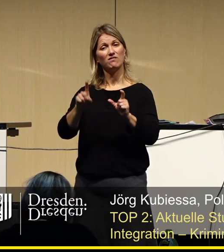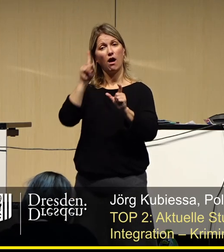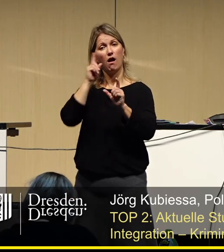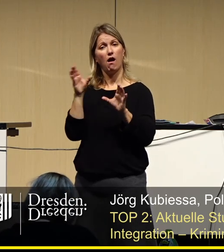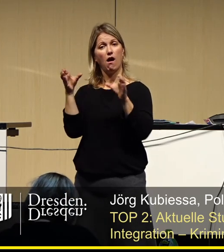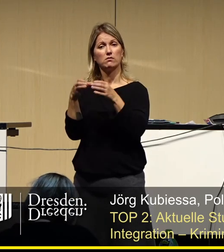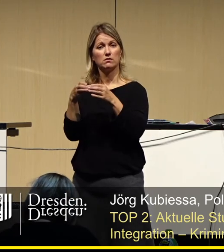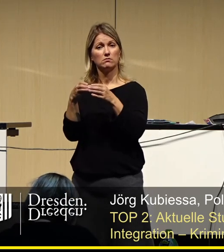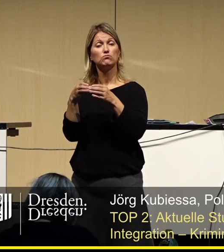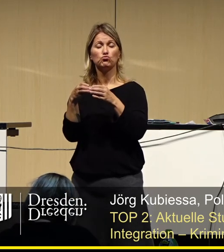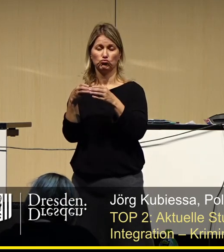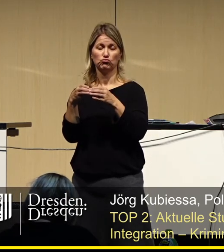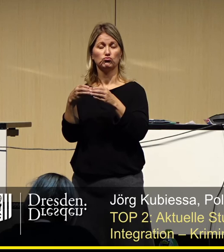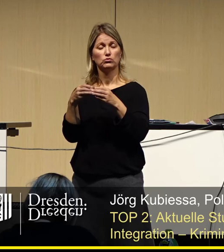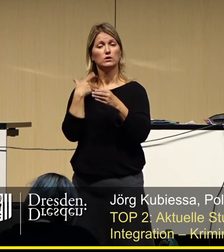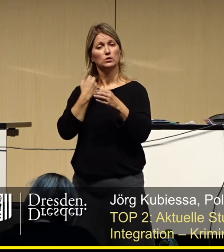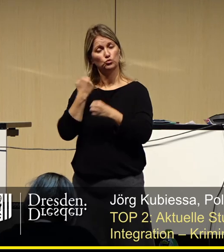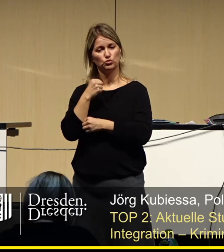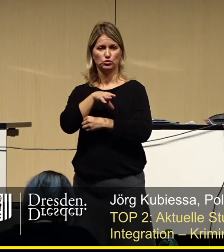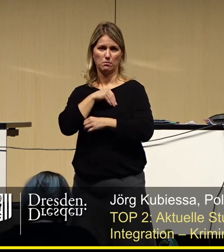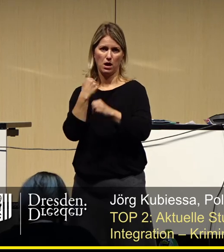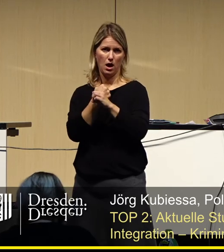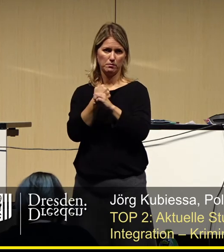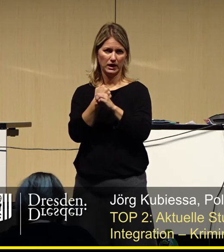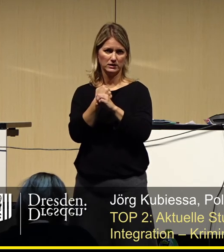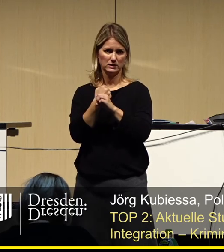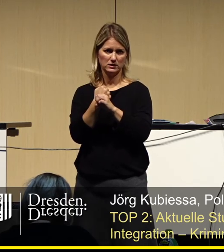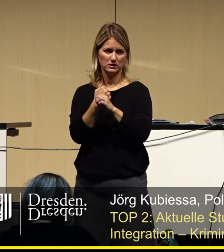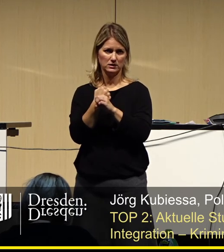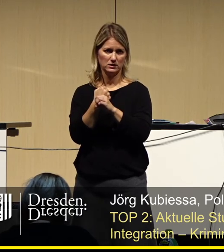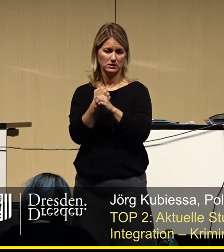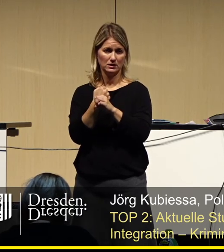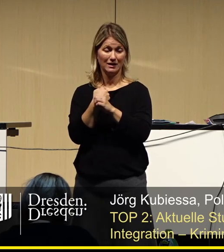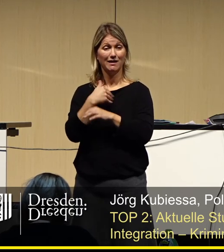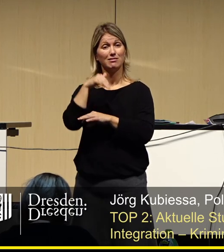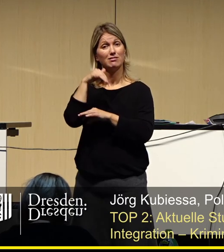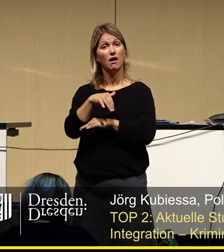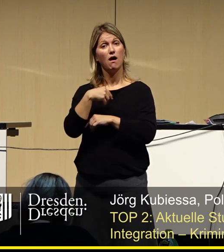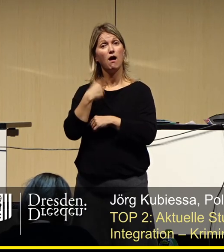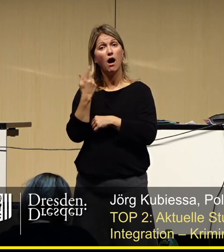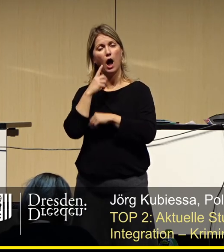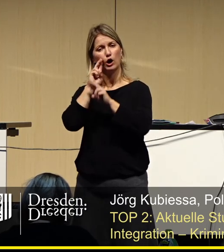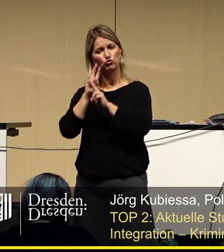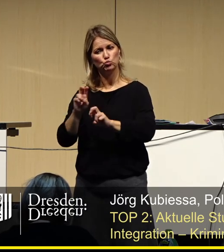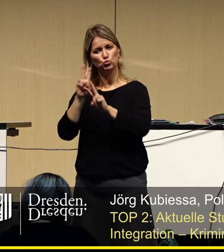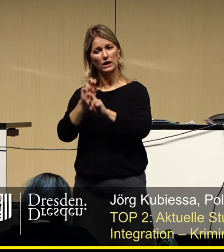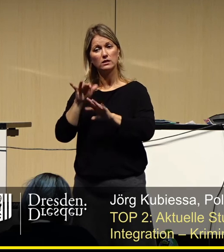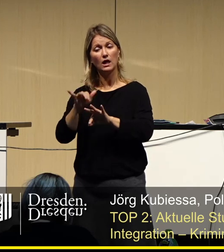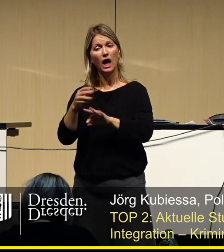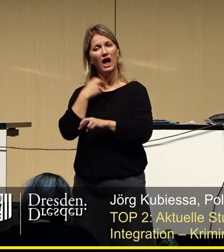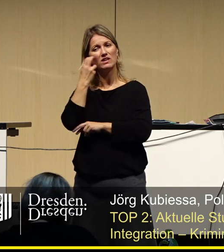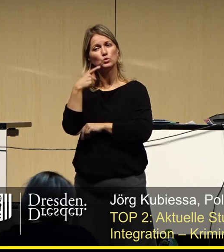das, intensiv unterwegs über Studien, den subjektiven Teil festzustellen und